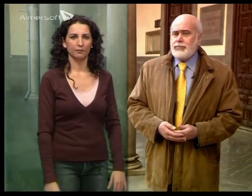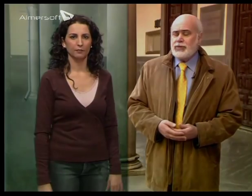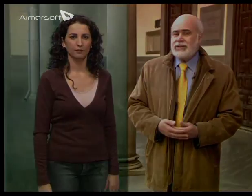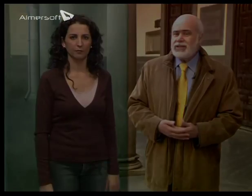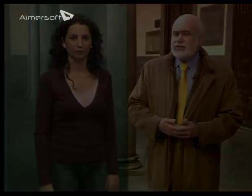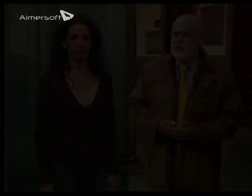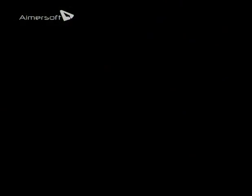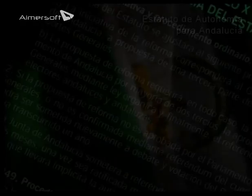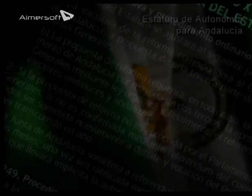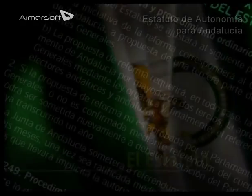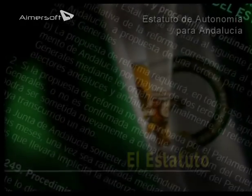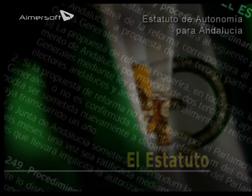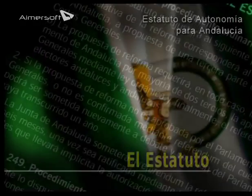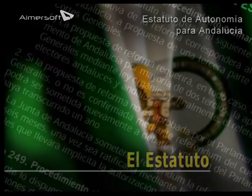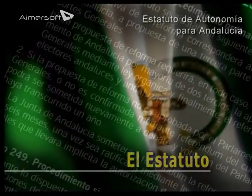tiempo.